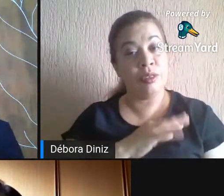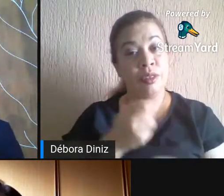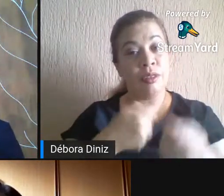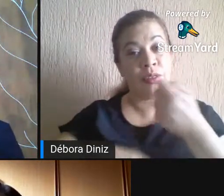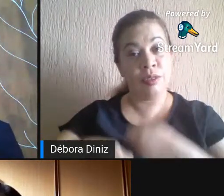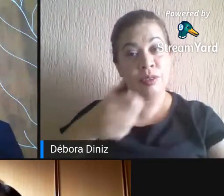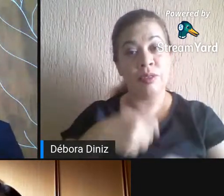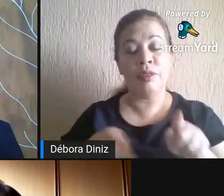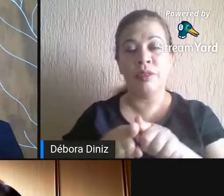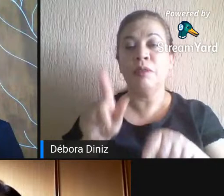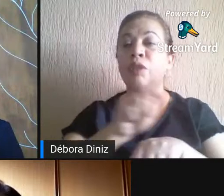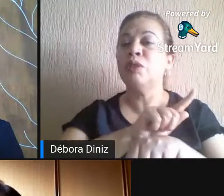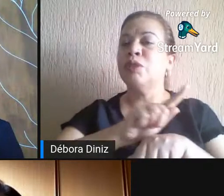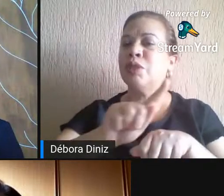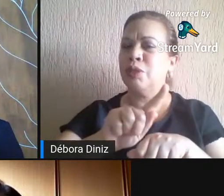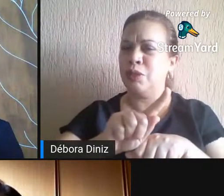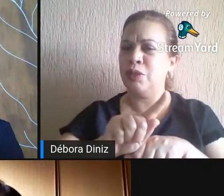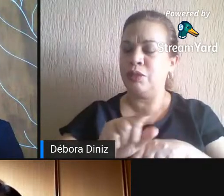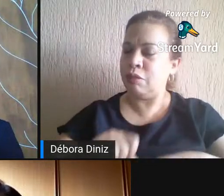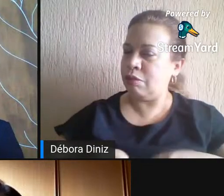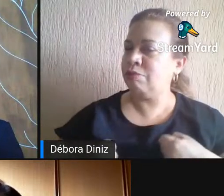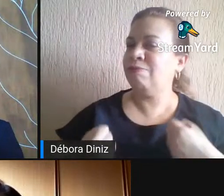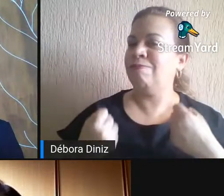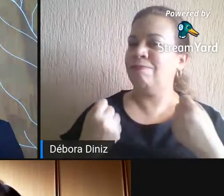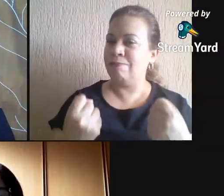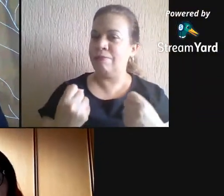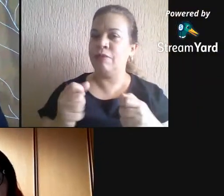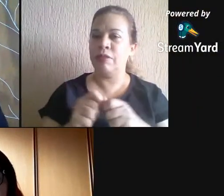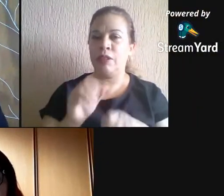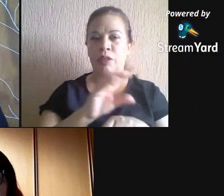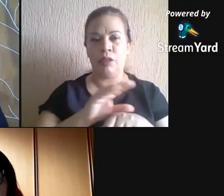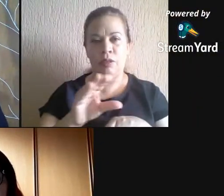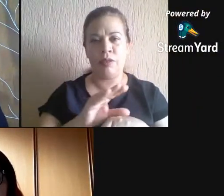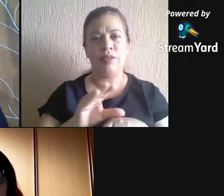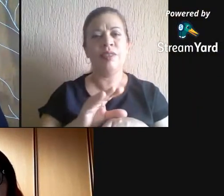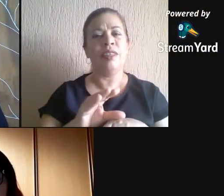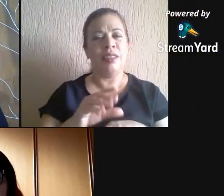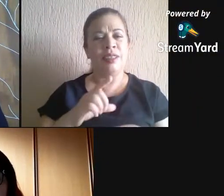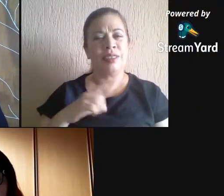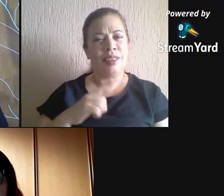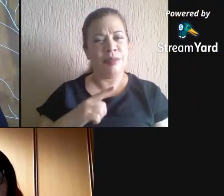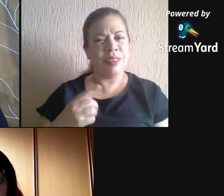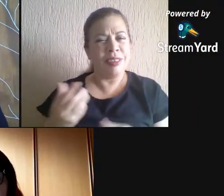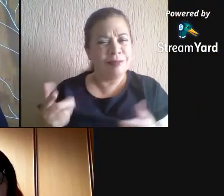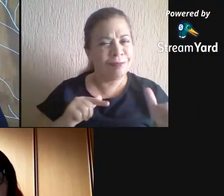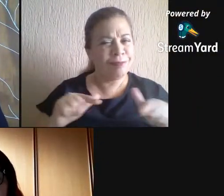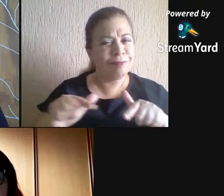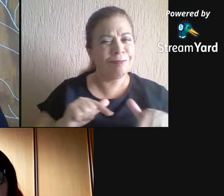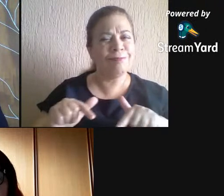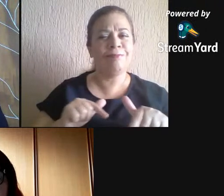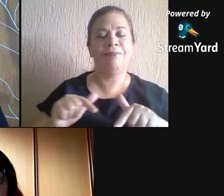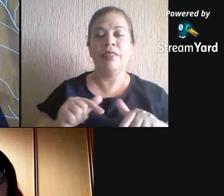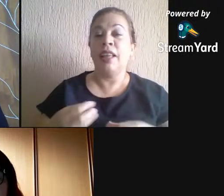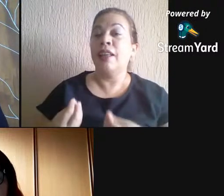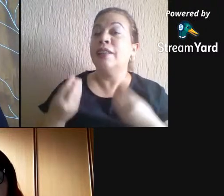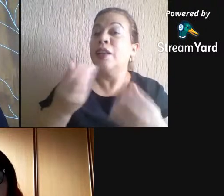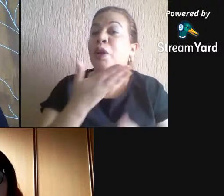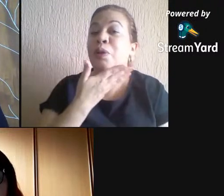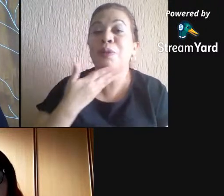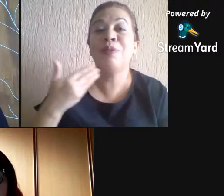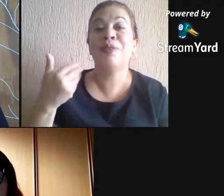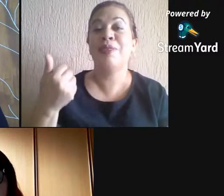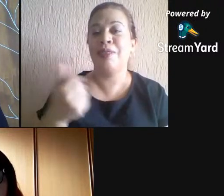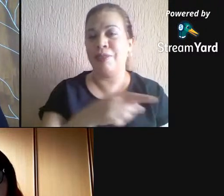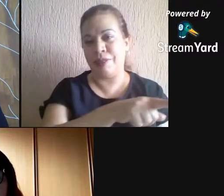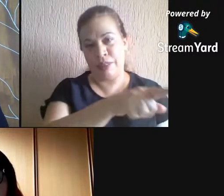esse curso. Nós temos trabalhado muito para buscar sempre a excelência do nosso trabalho. Só para que vocês tenham